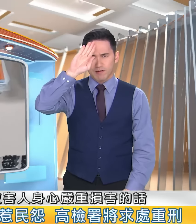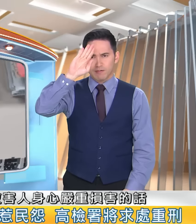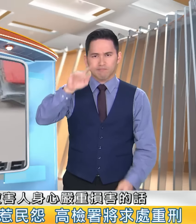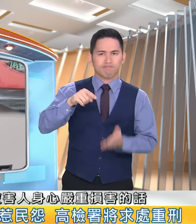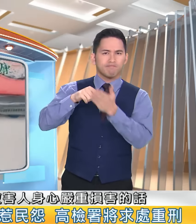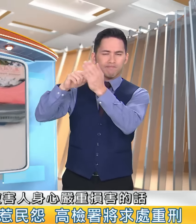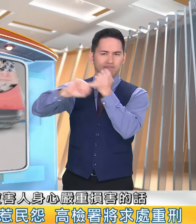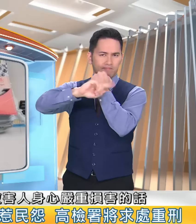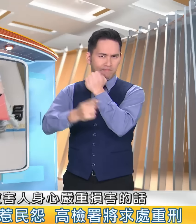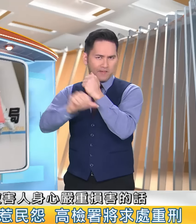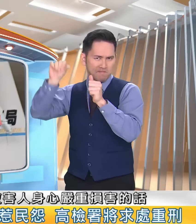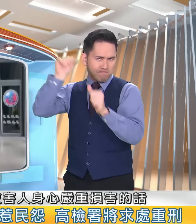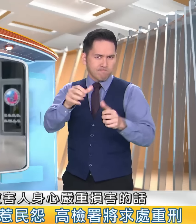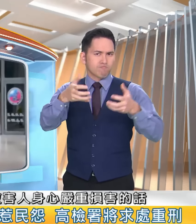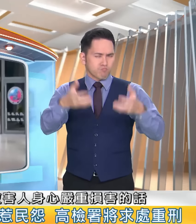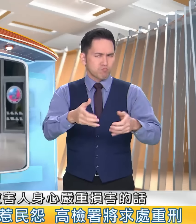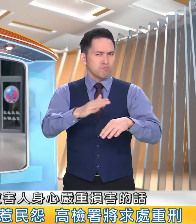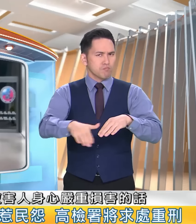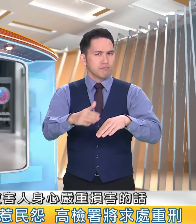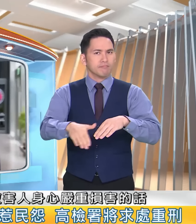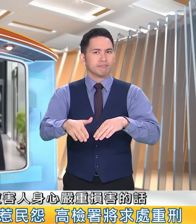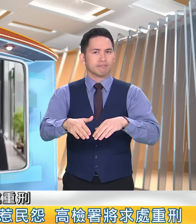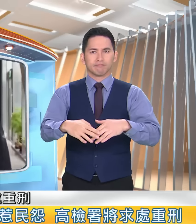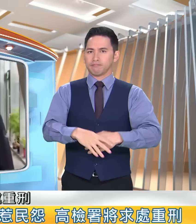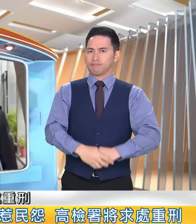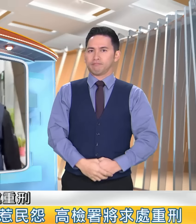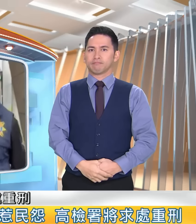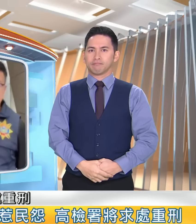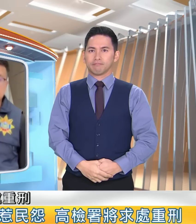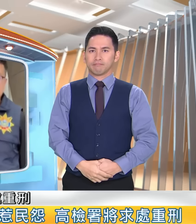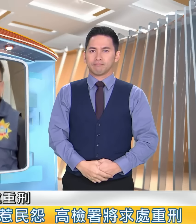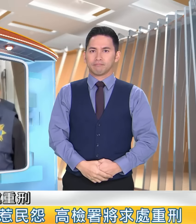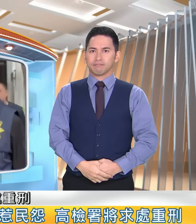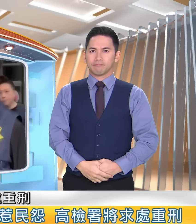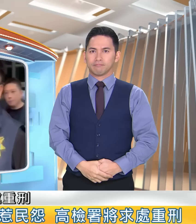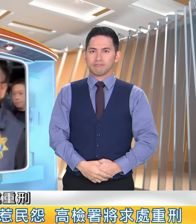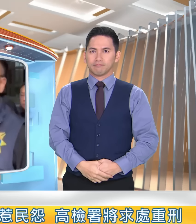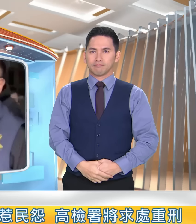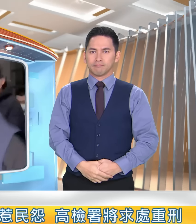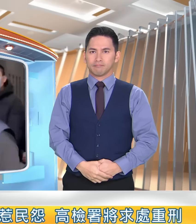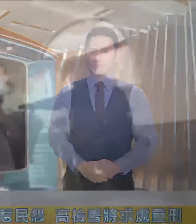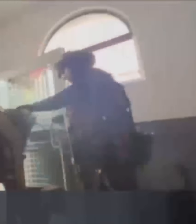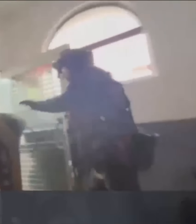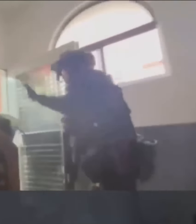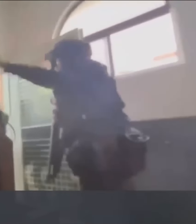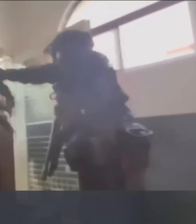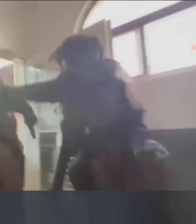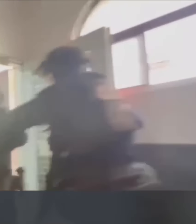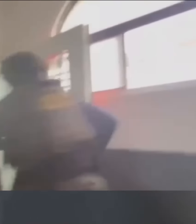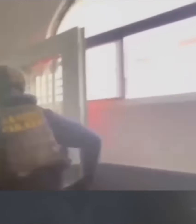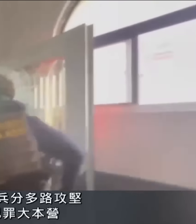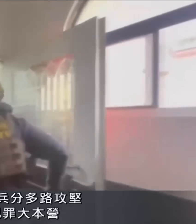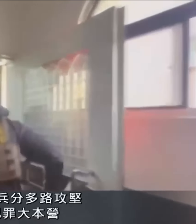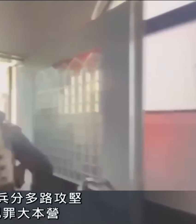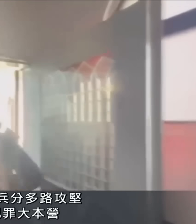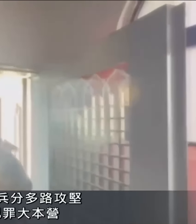人身心严重损害的话，都会向法院求处重刑。 新晋荷枪实弹，兵分